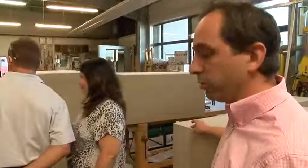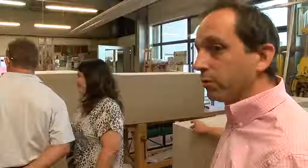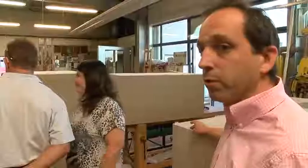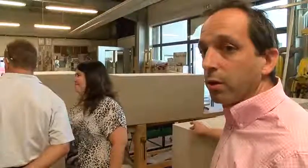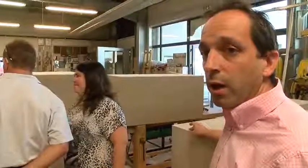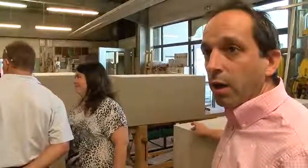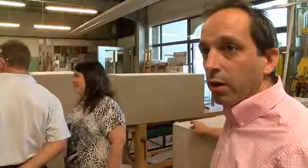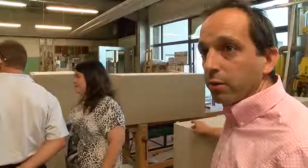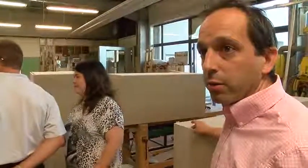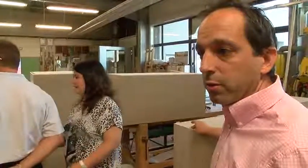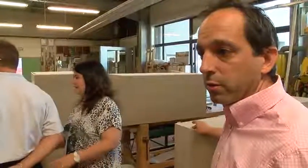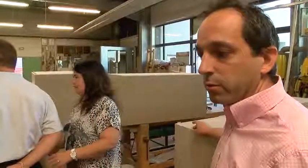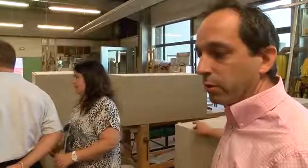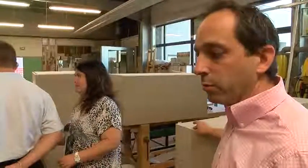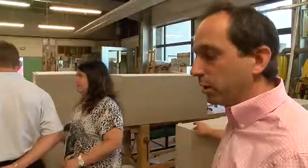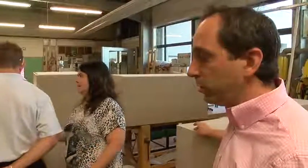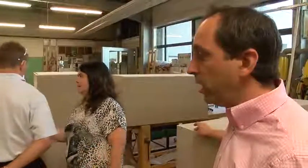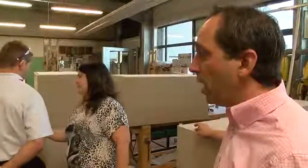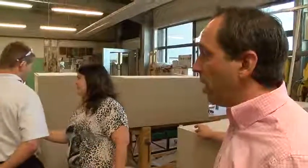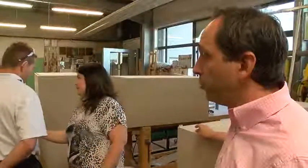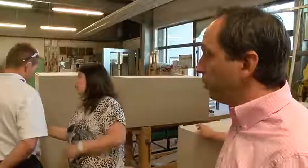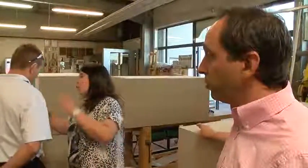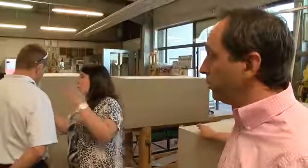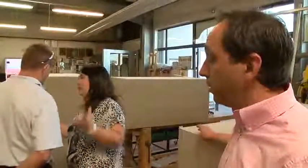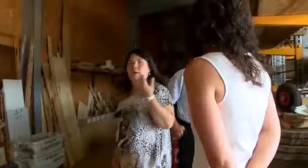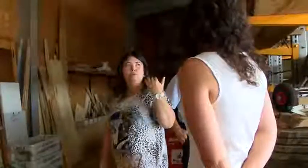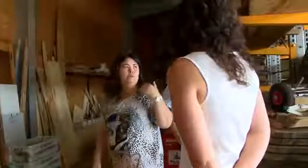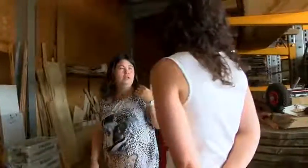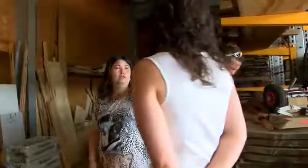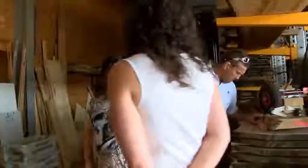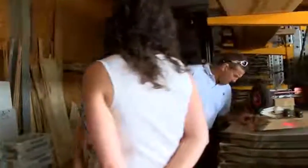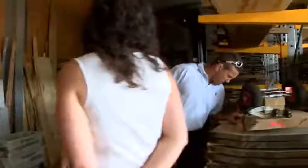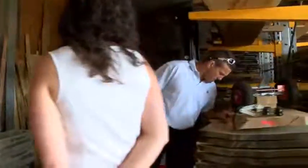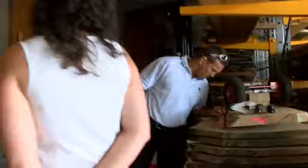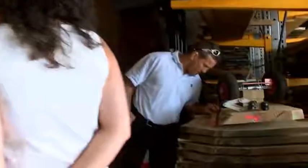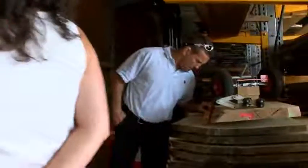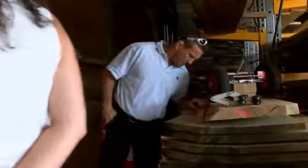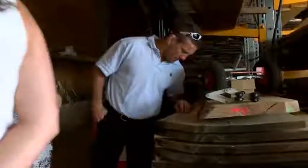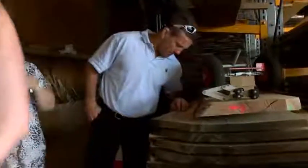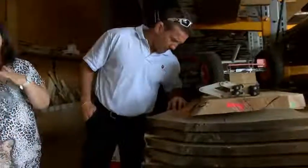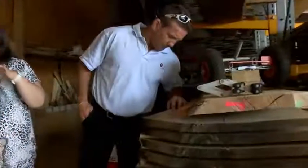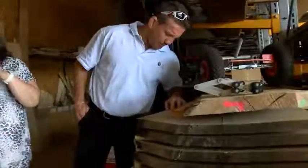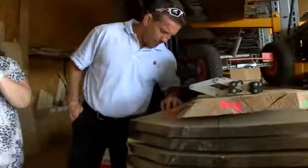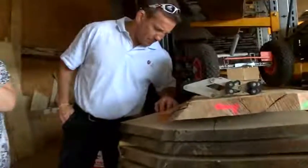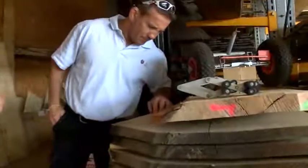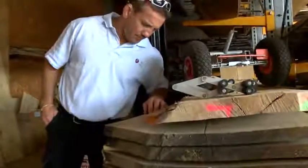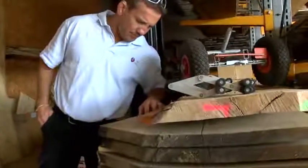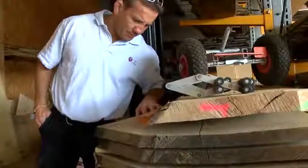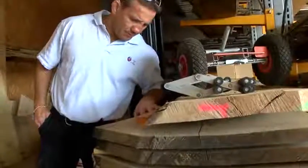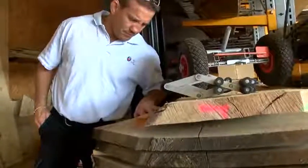avons dans nos ateliers. Et puis aussi de réussir à mettre en commun les deux